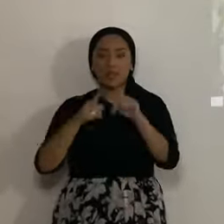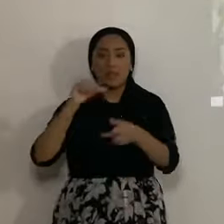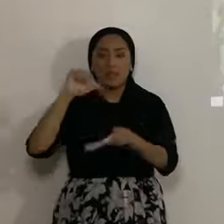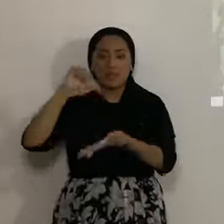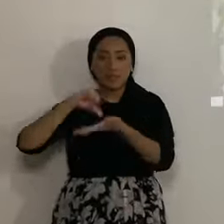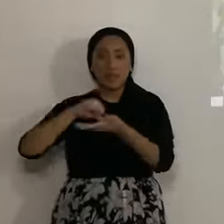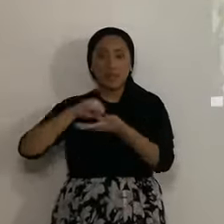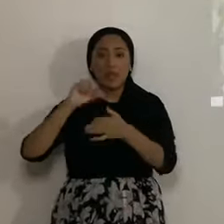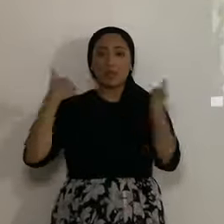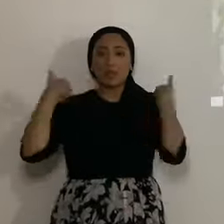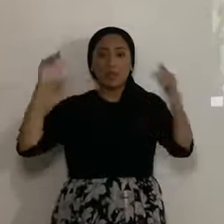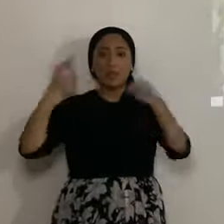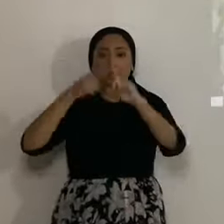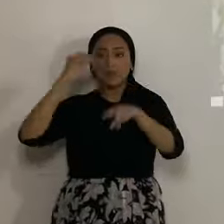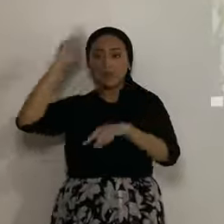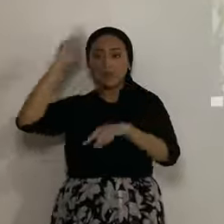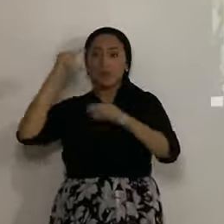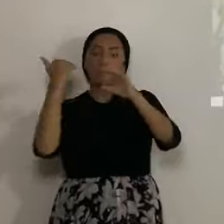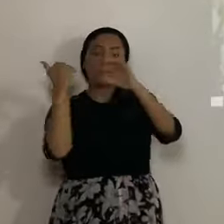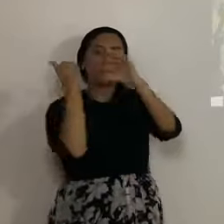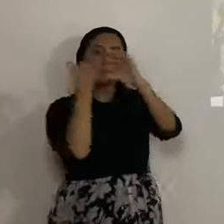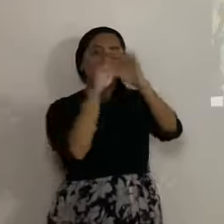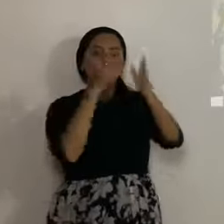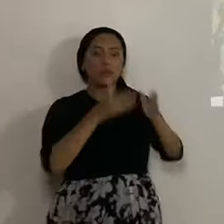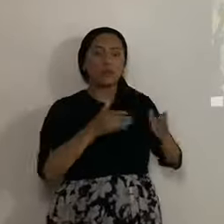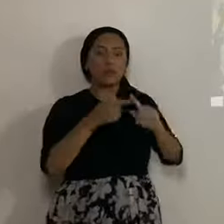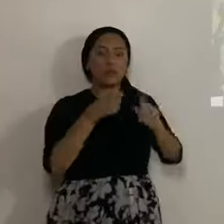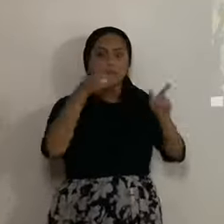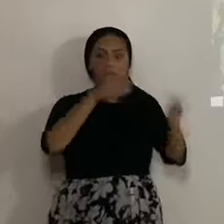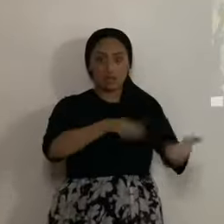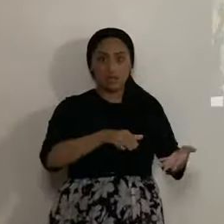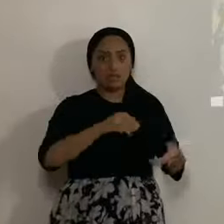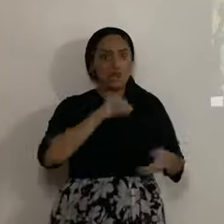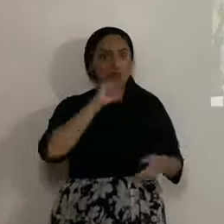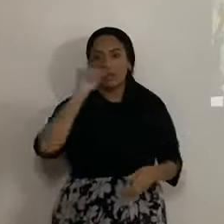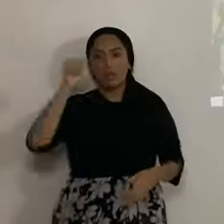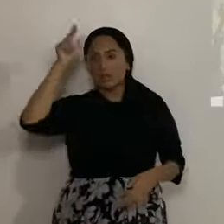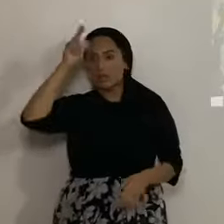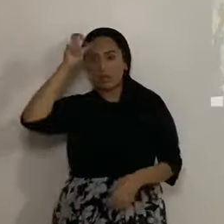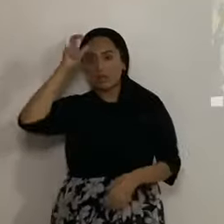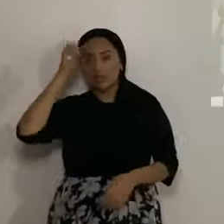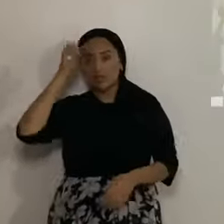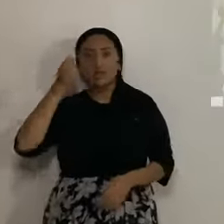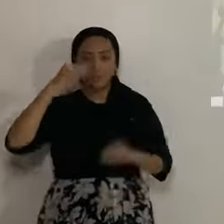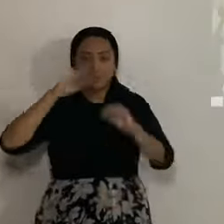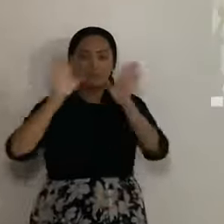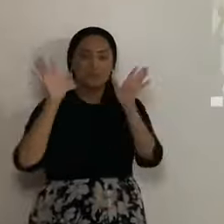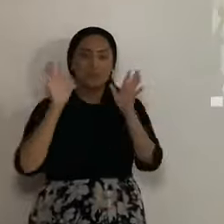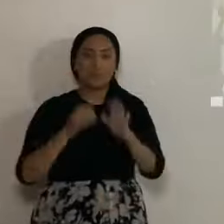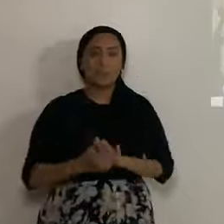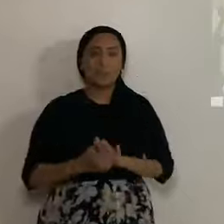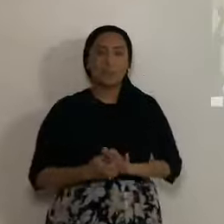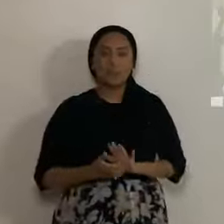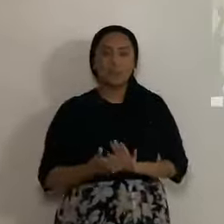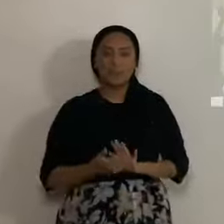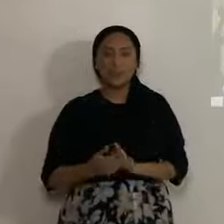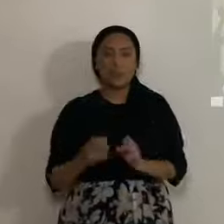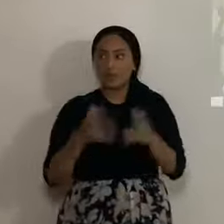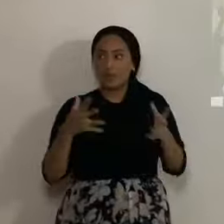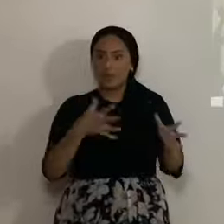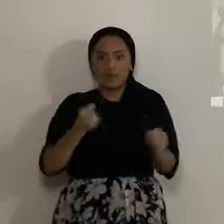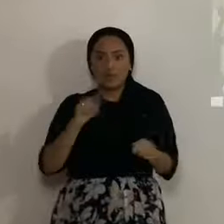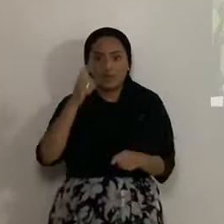de Yahweh fue mensajero de la muerte y no era un diablo. No sé si me estoy dando a entender o me fui muy